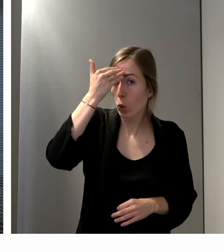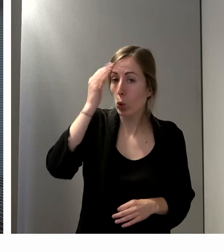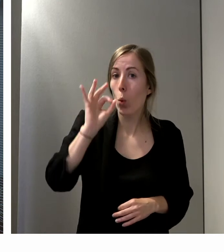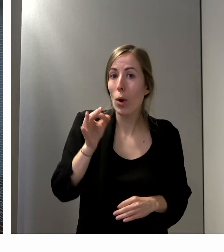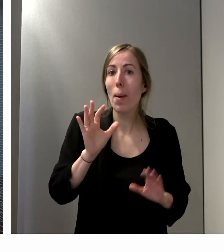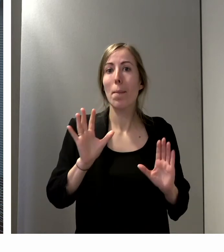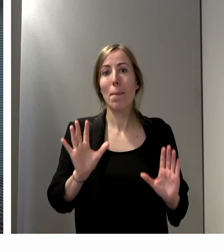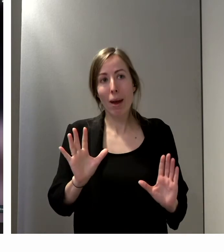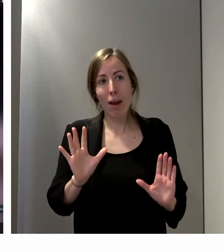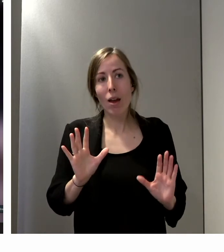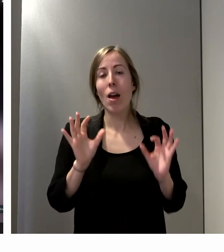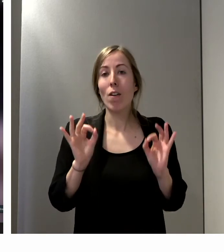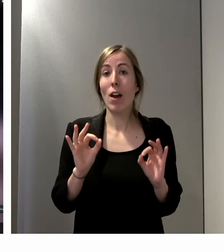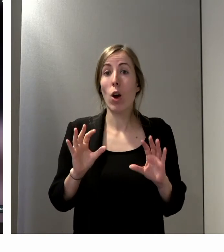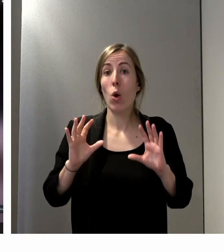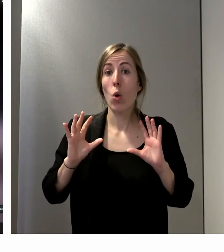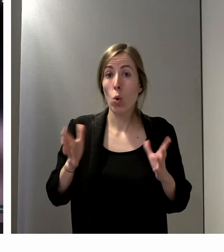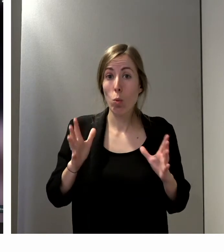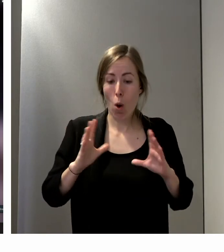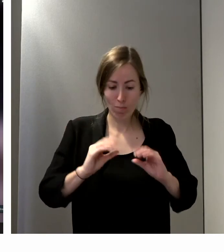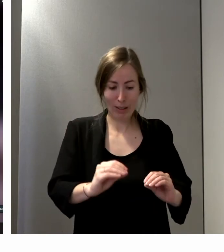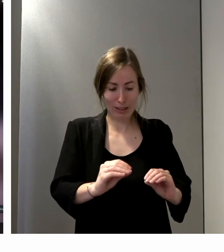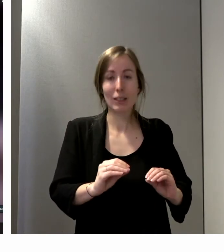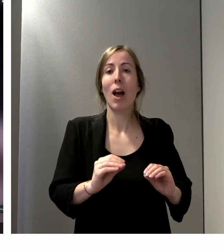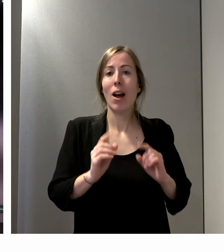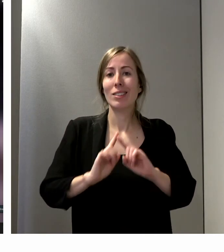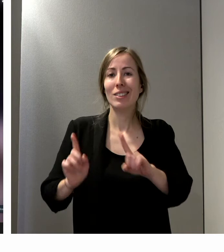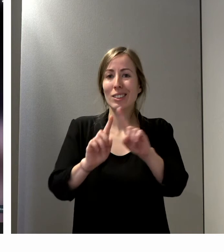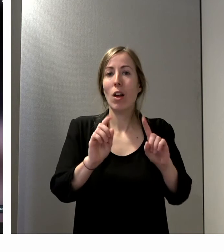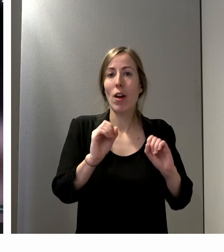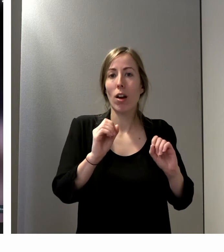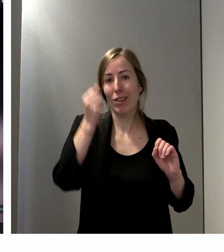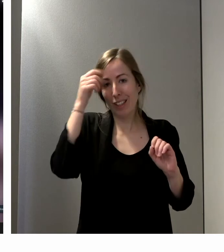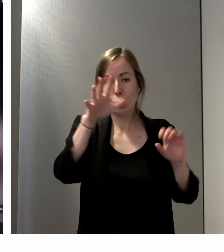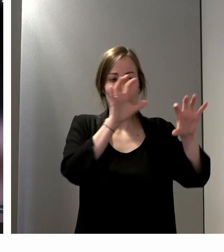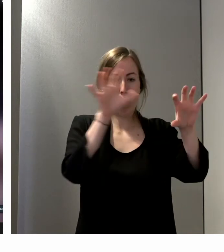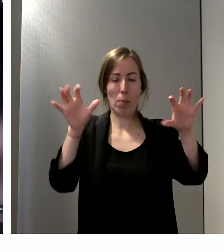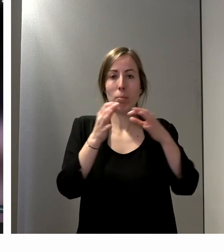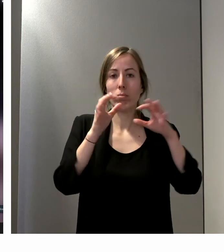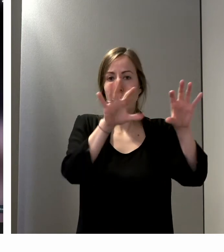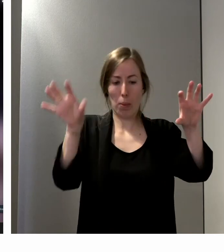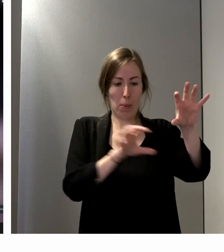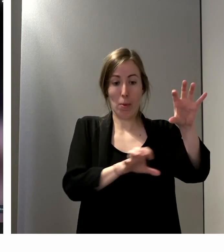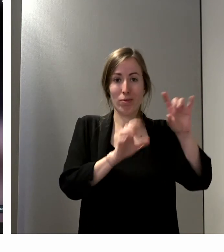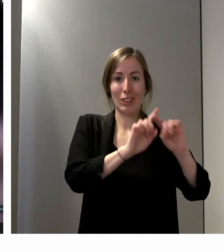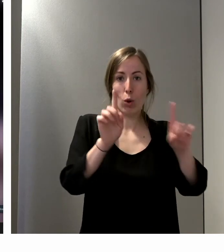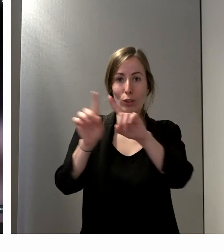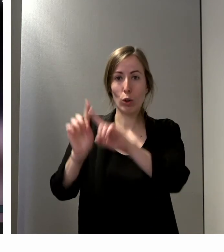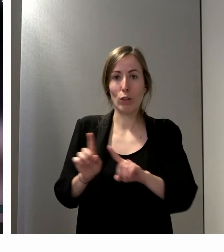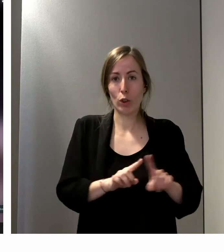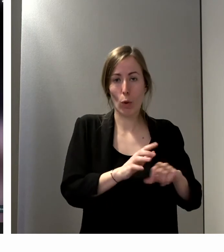la manière de mettre en pratique l'assistance sexuelle est différente selon les États. Le deuxième exemple, c'est